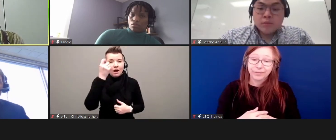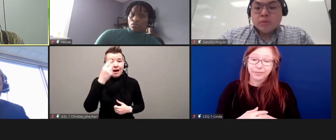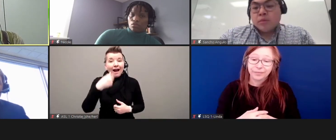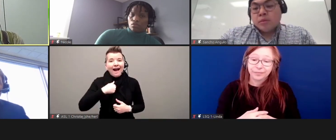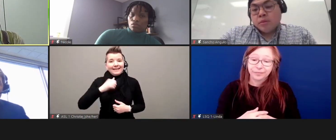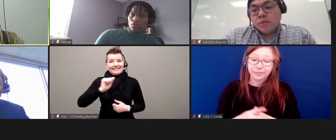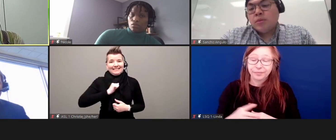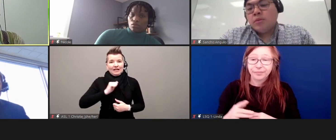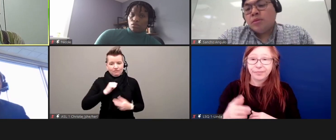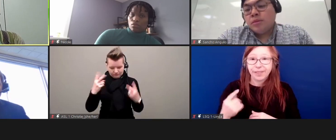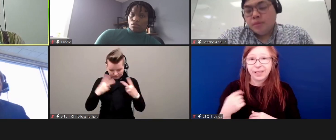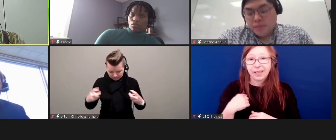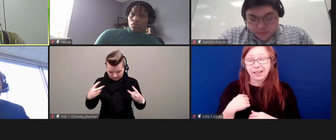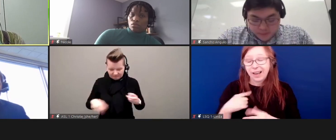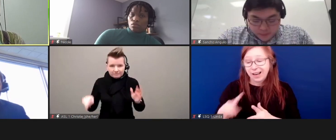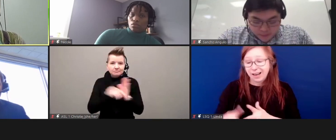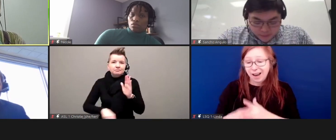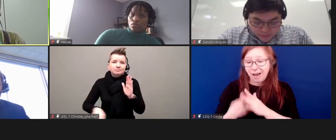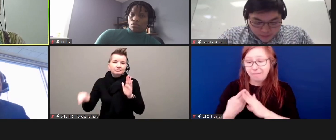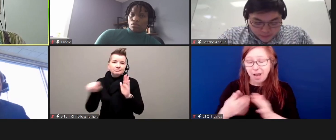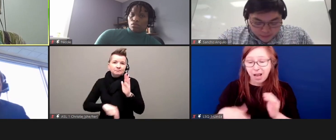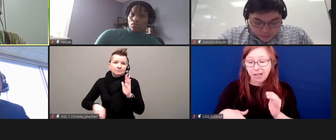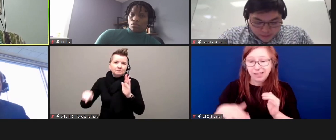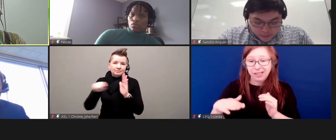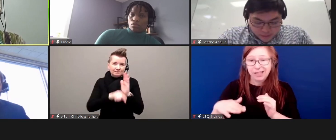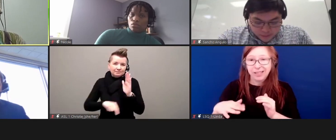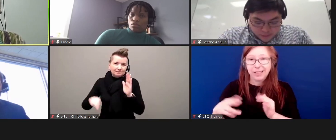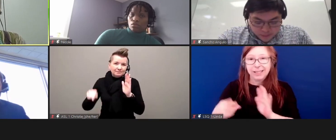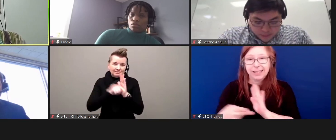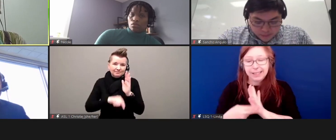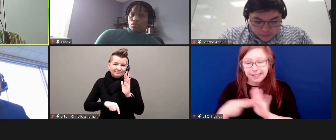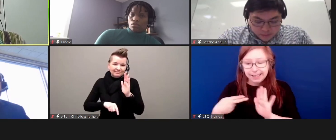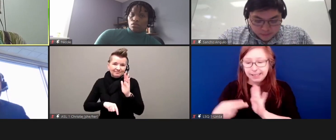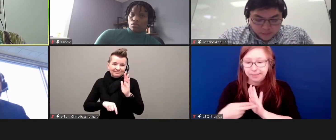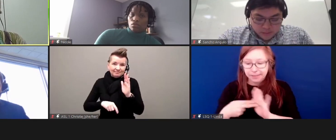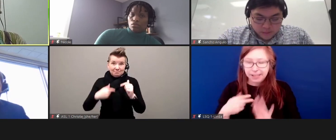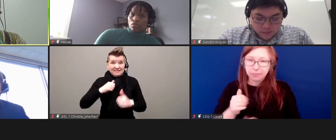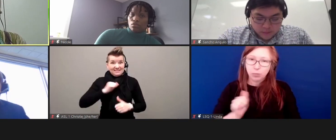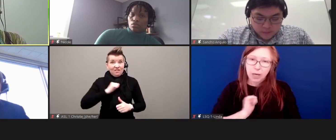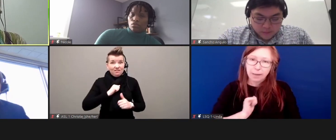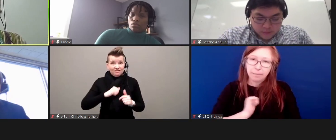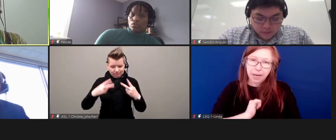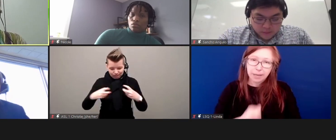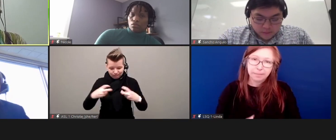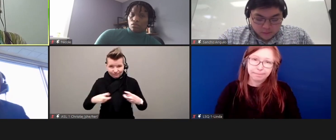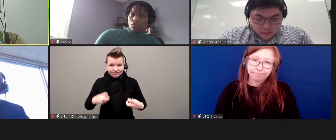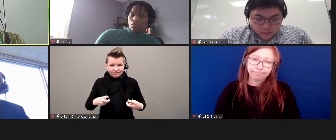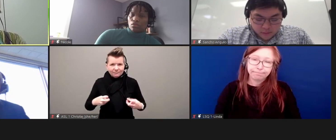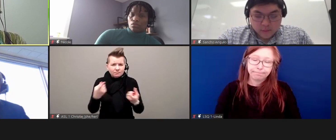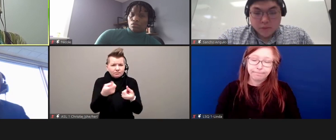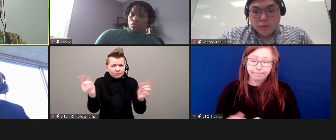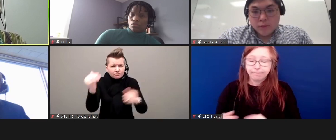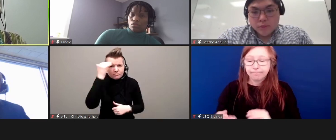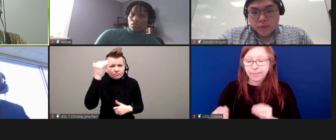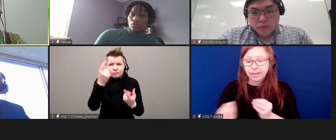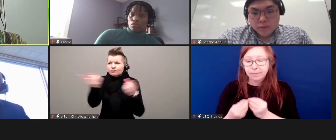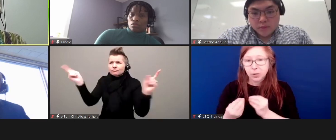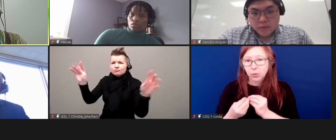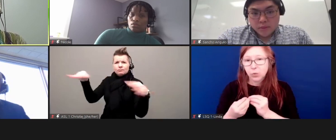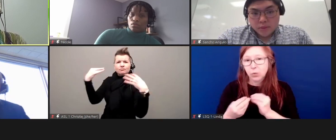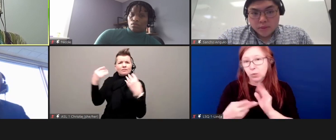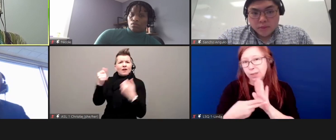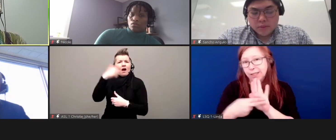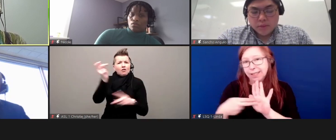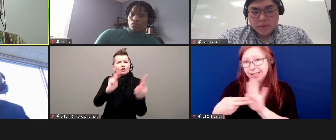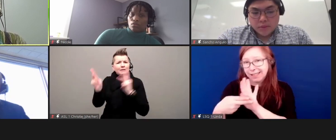en me stigmatisant beaucoup moi-même. Il y a beaucoup de stigmatisation entourant la santé mentale, comme vous savez